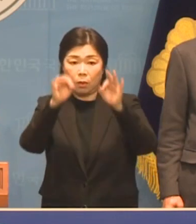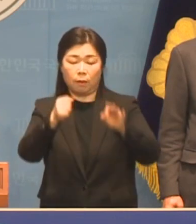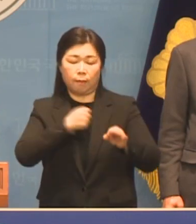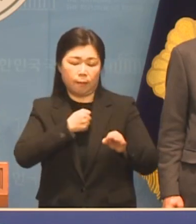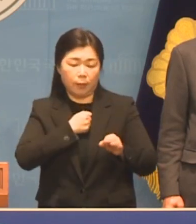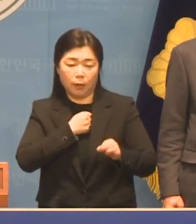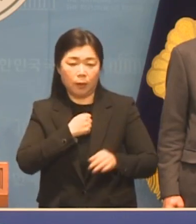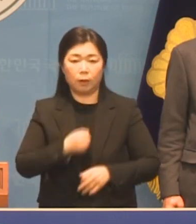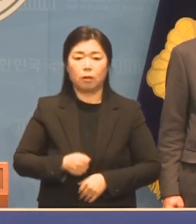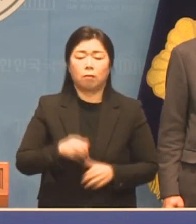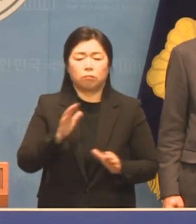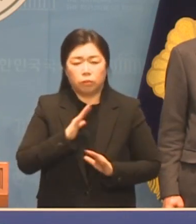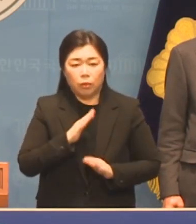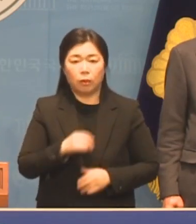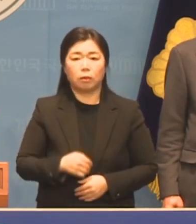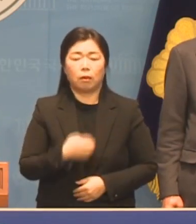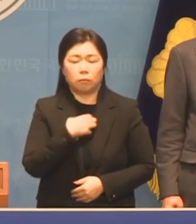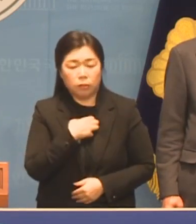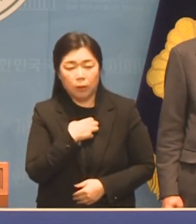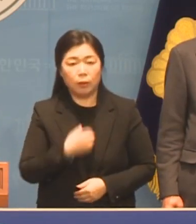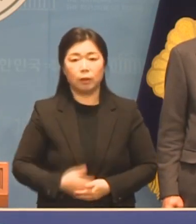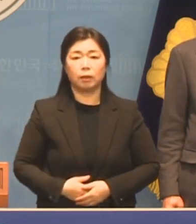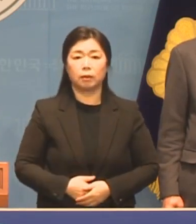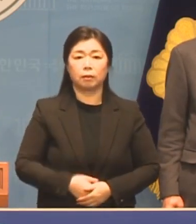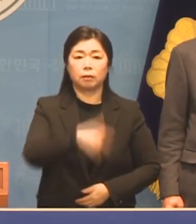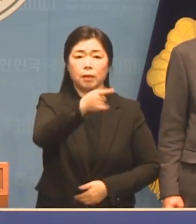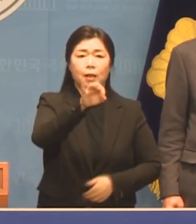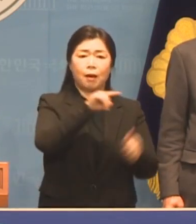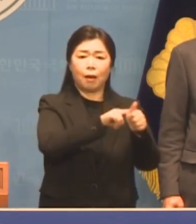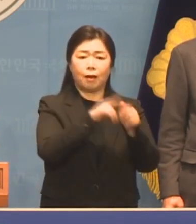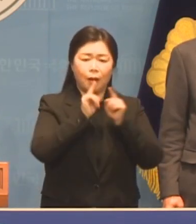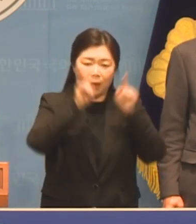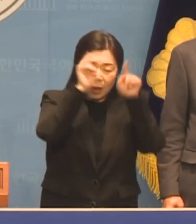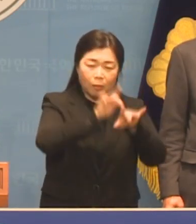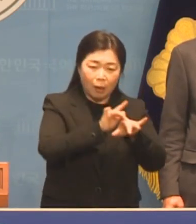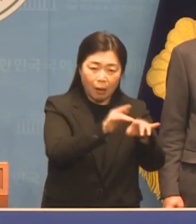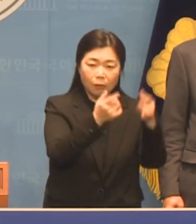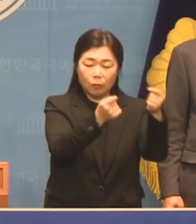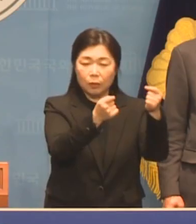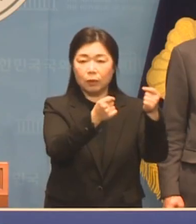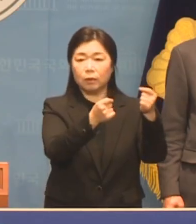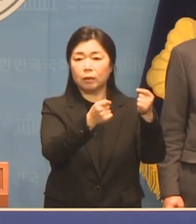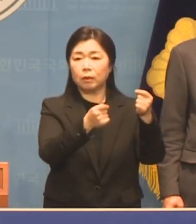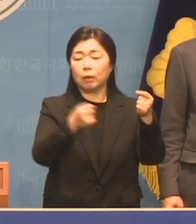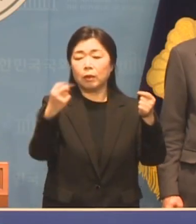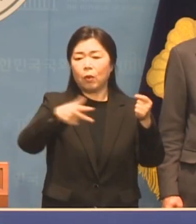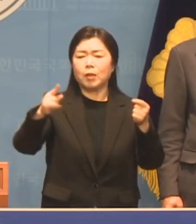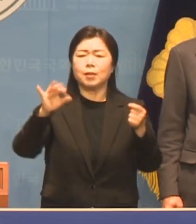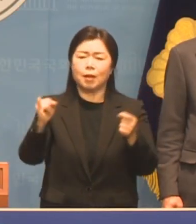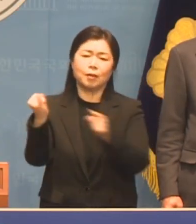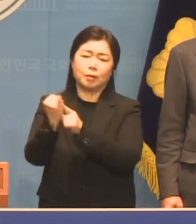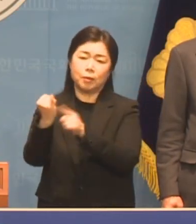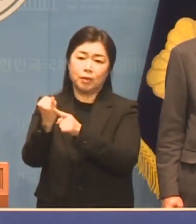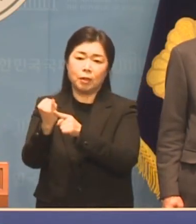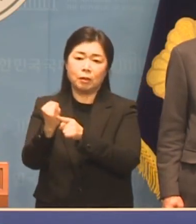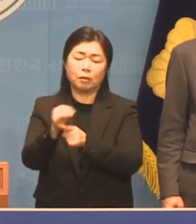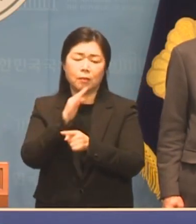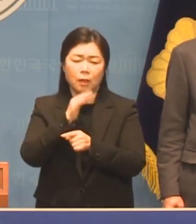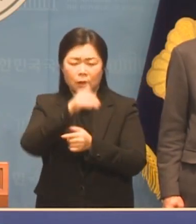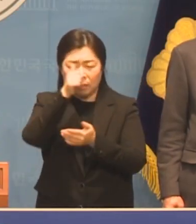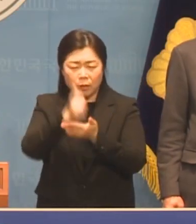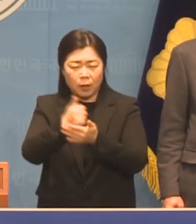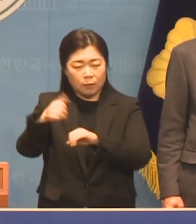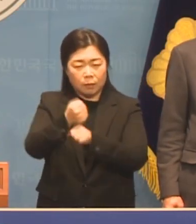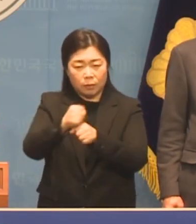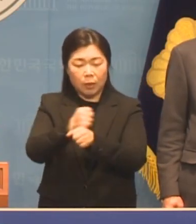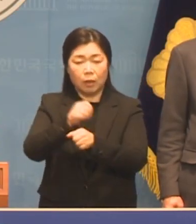납니다. 강창고라는 악마의 탈을 쓴 인간이 세상에 나오고 장순이라는 무서운